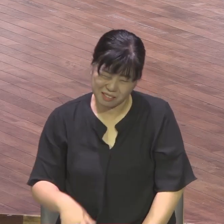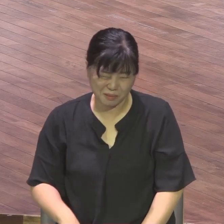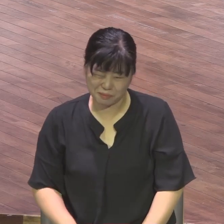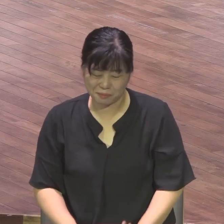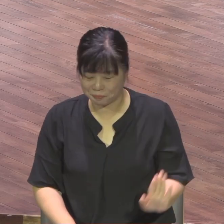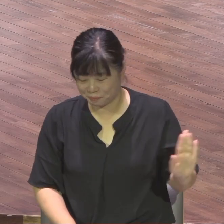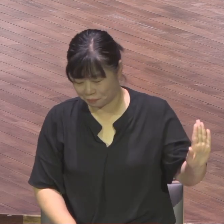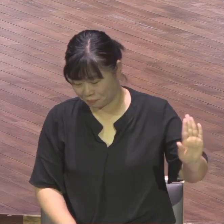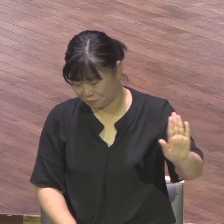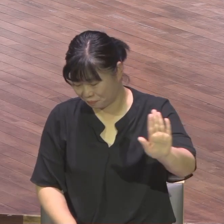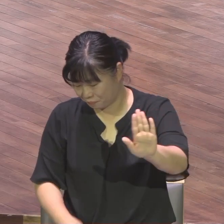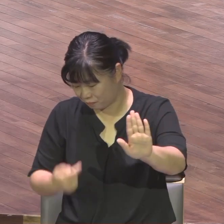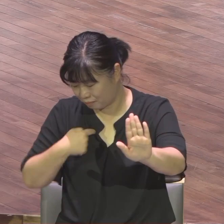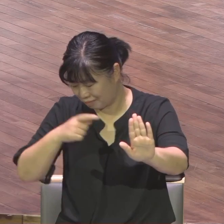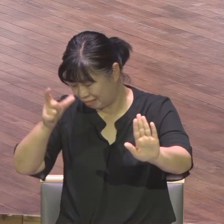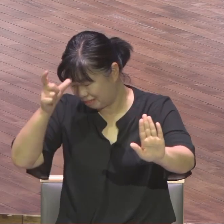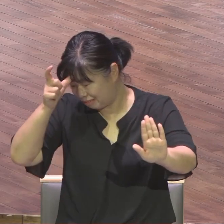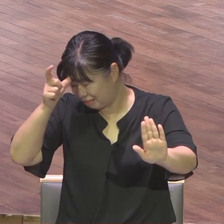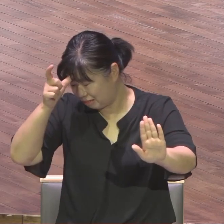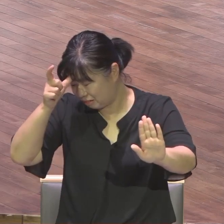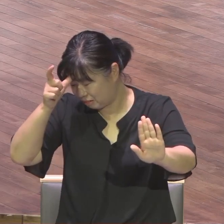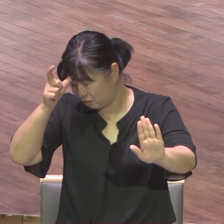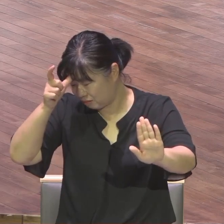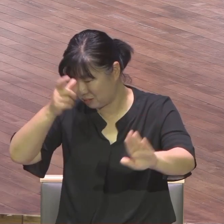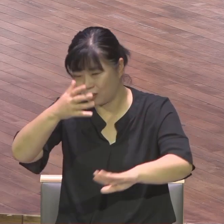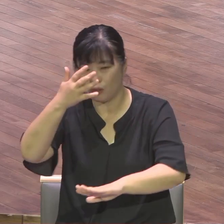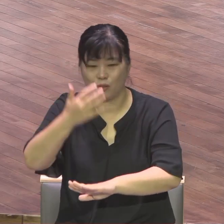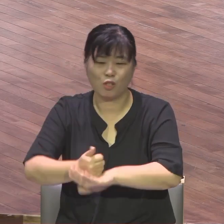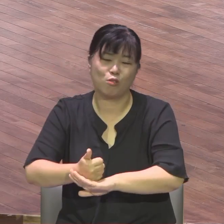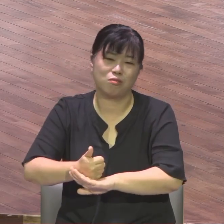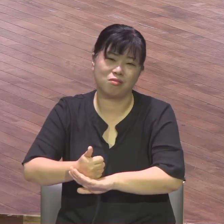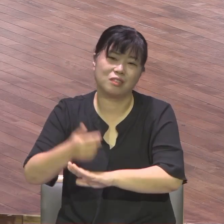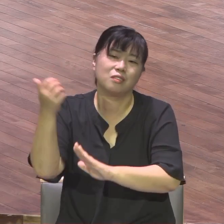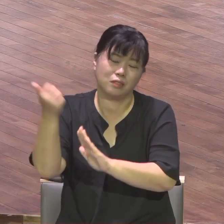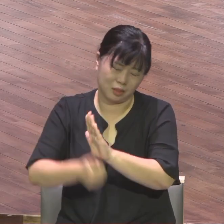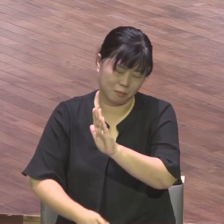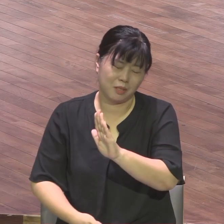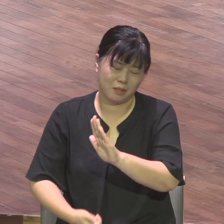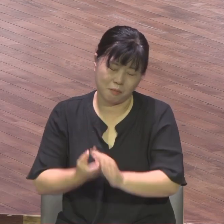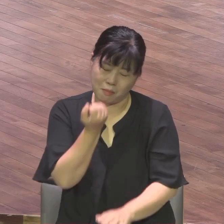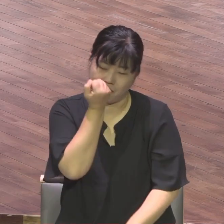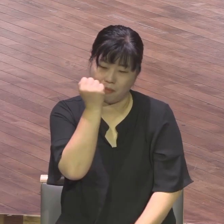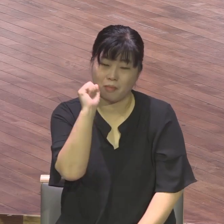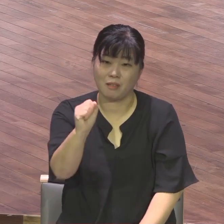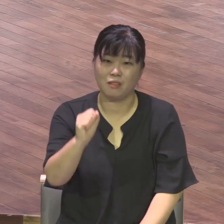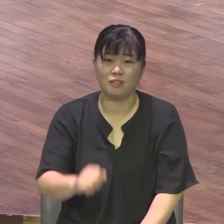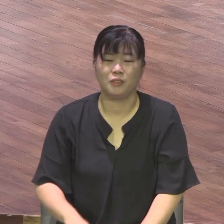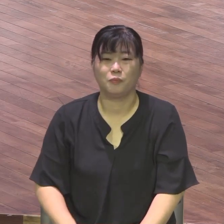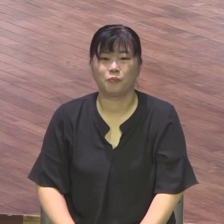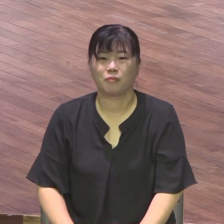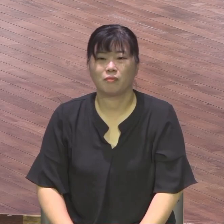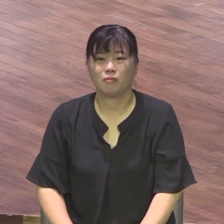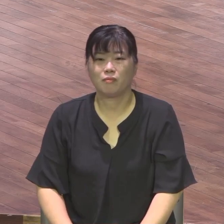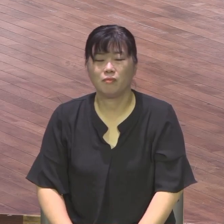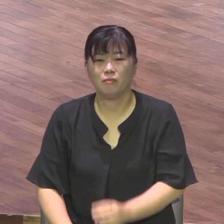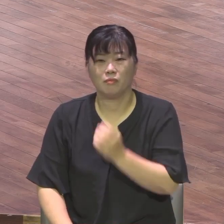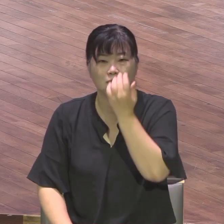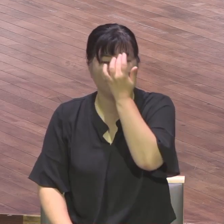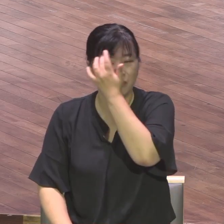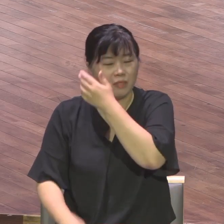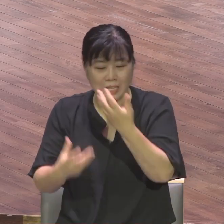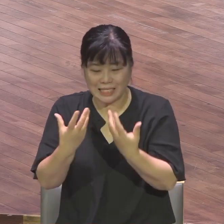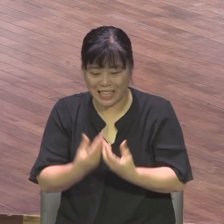근데 목사들마다 보면 목회자들마다 보면 객관성 없는 분들이 너무 많아. 제 생각이 다야 그냥.